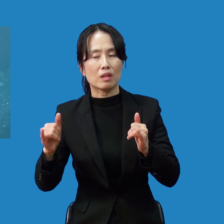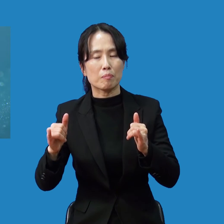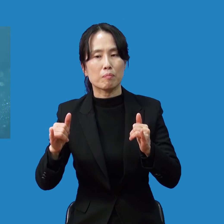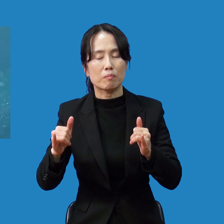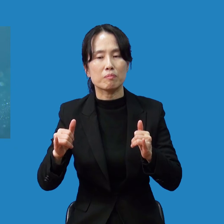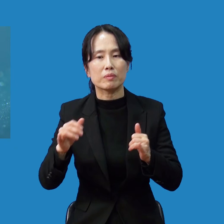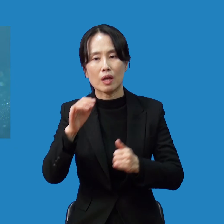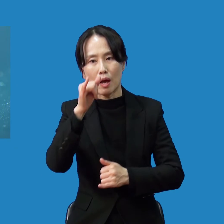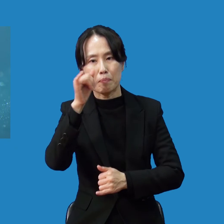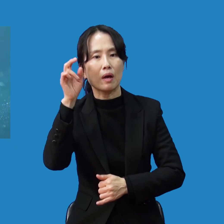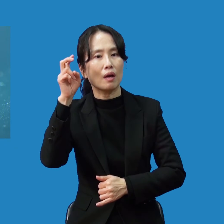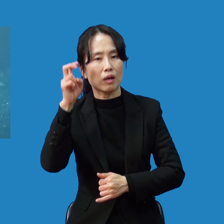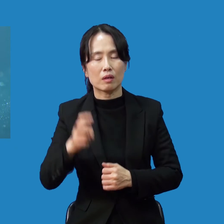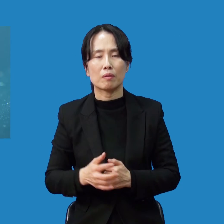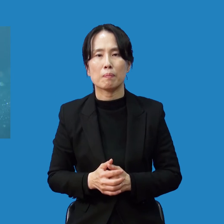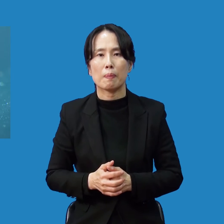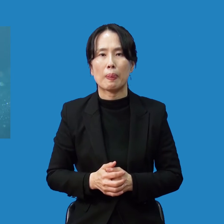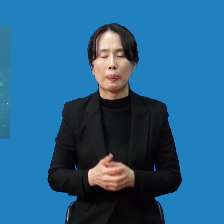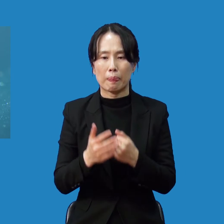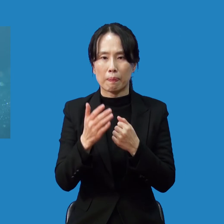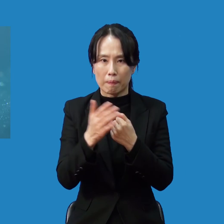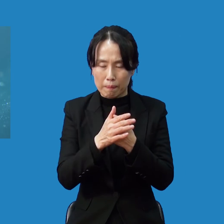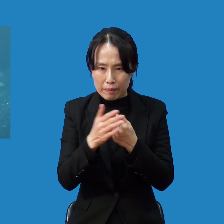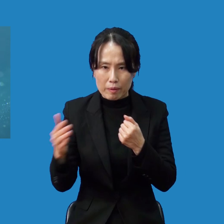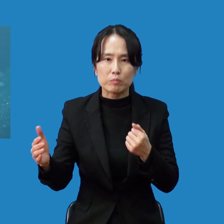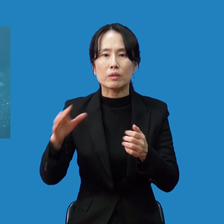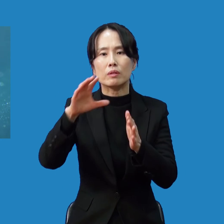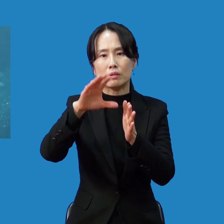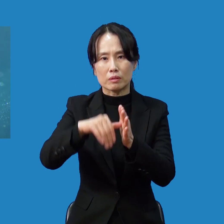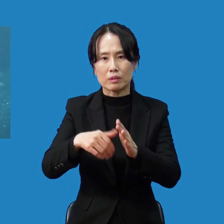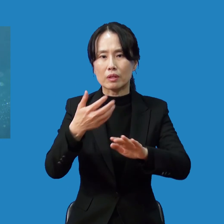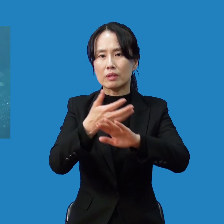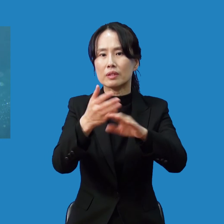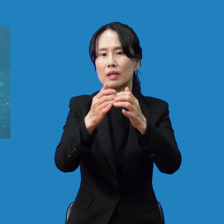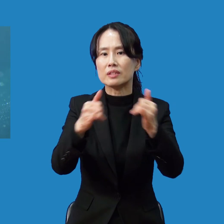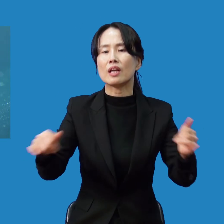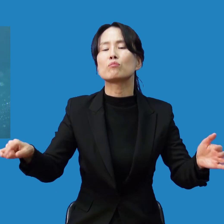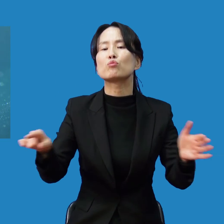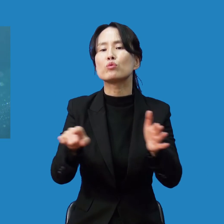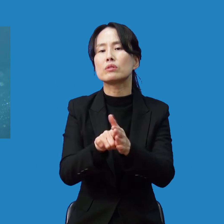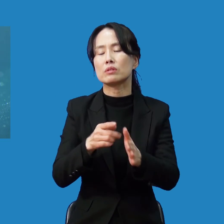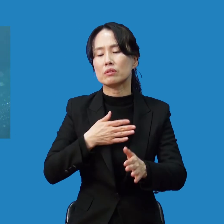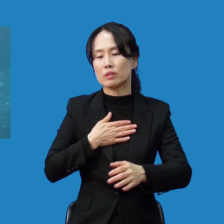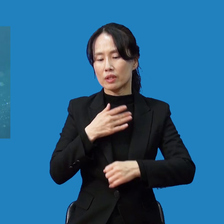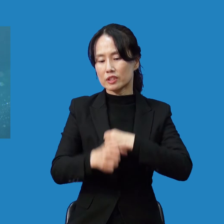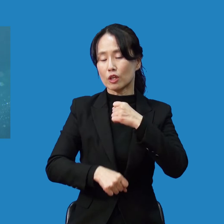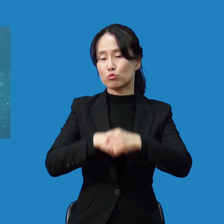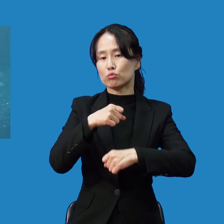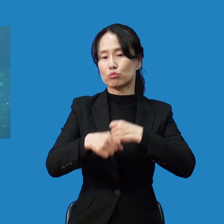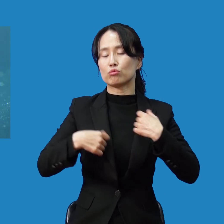그러니까 그럴 때는 다른 사람을 위해서 내 자유를 포기할 수 있어야 됩니다.